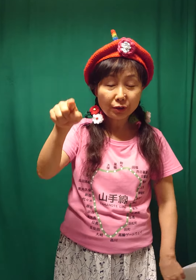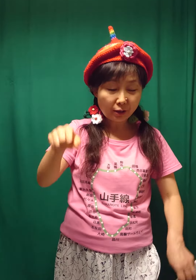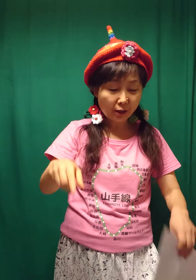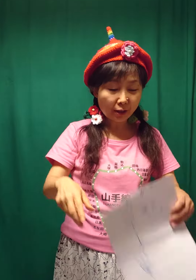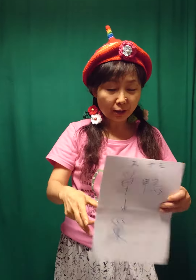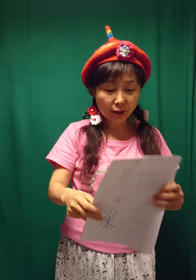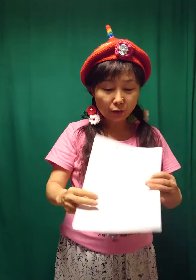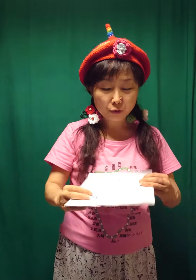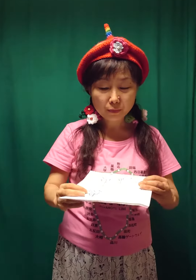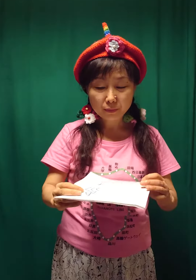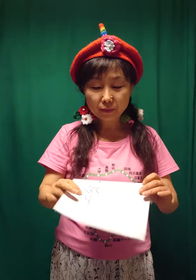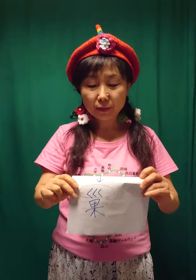ってなってるの、